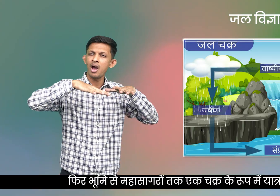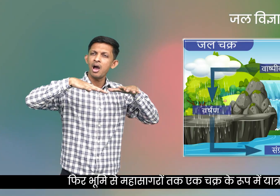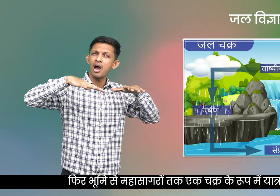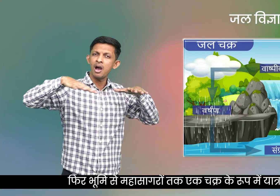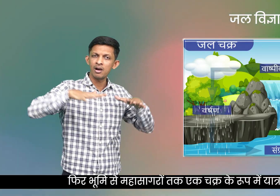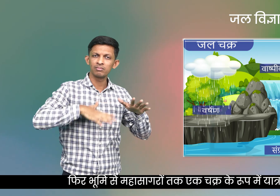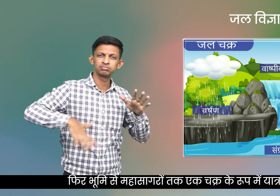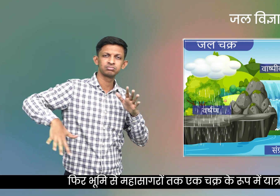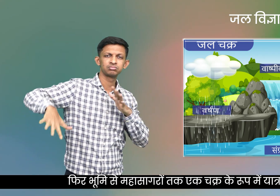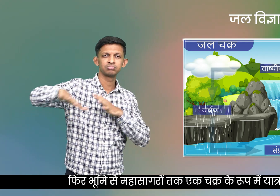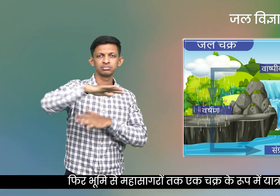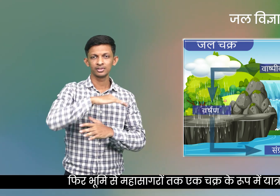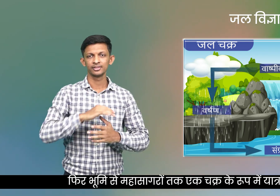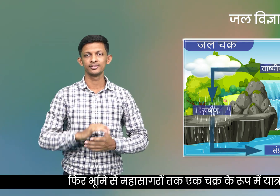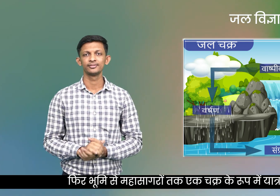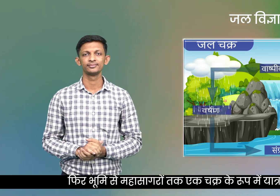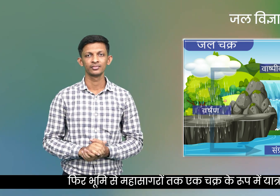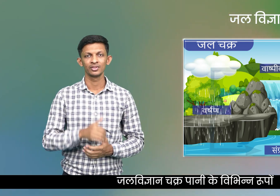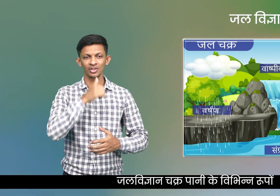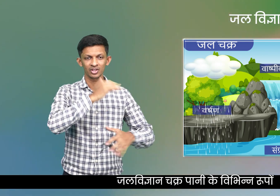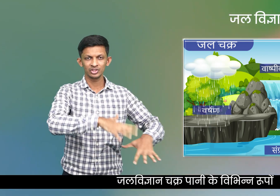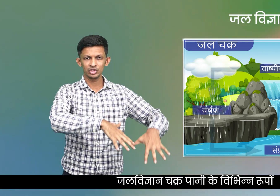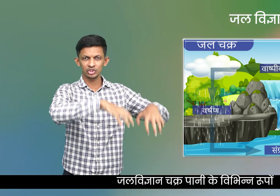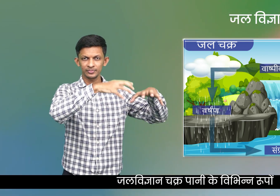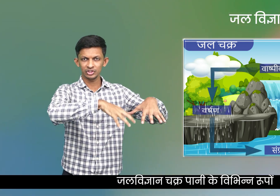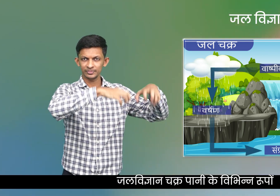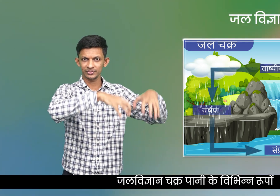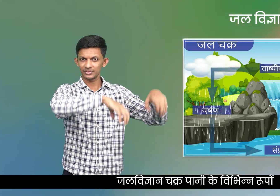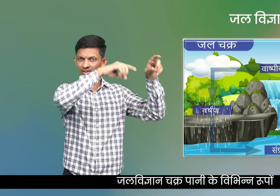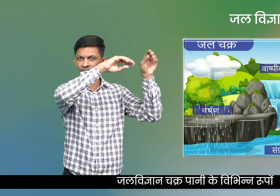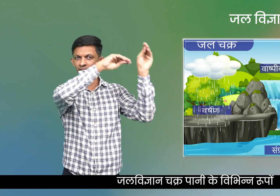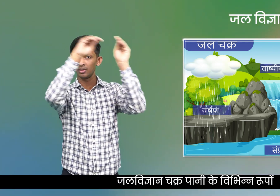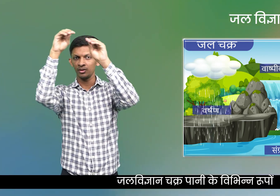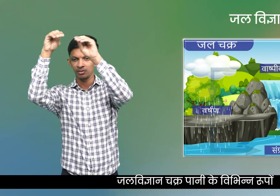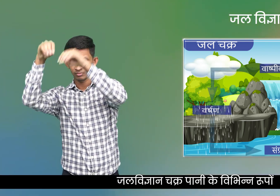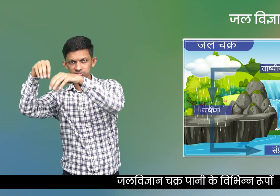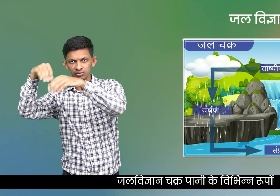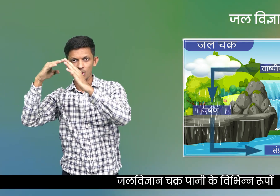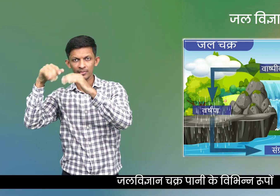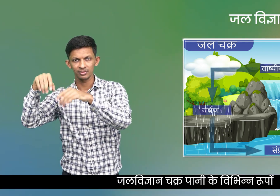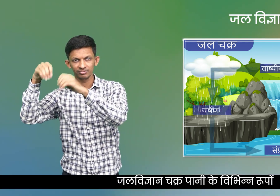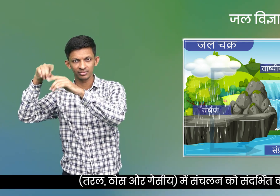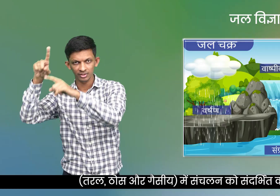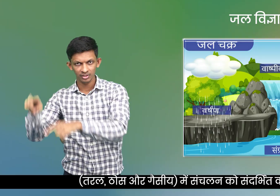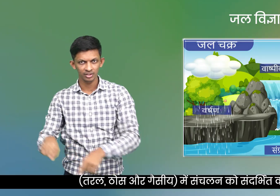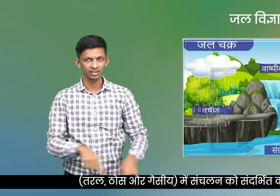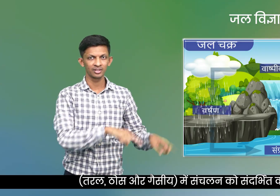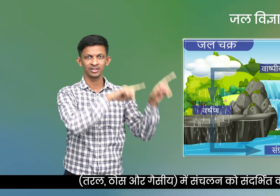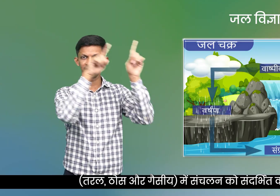रूप में यात्रा करता है। जल विज्ञान चक्र पानी के विभिन्न रूपों तरल, ठोस